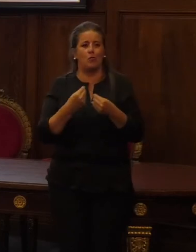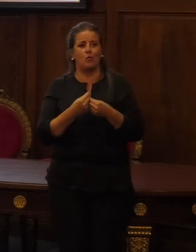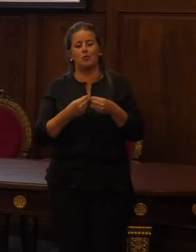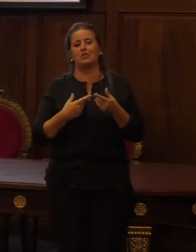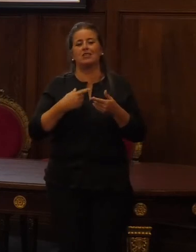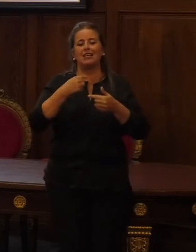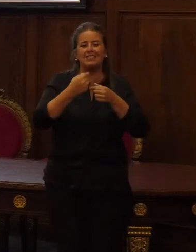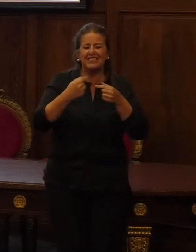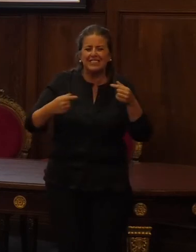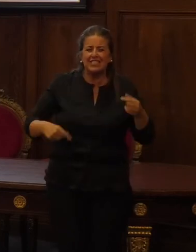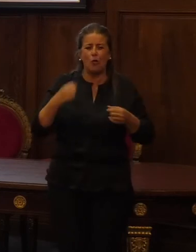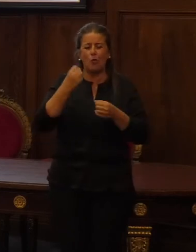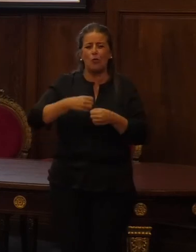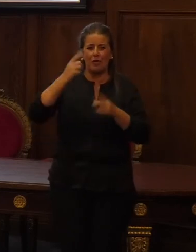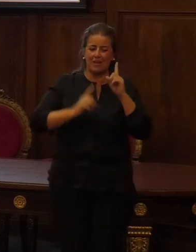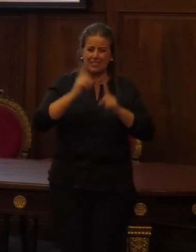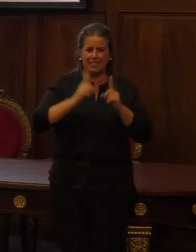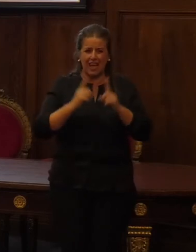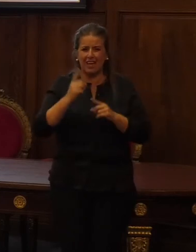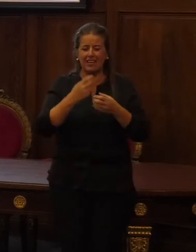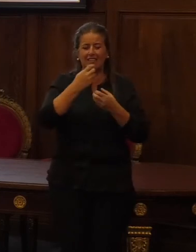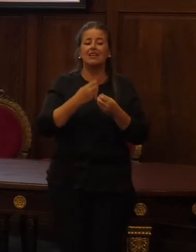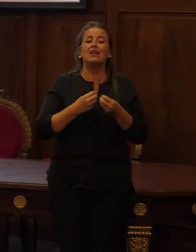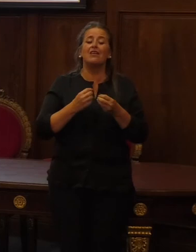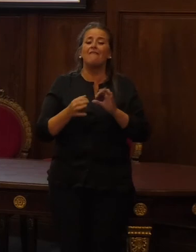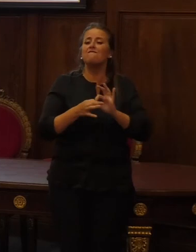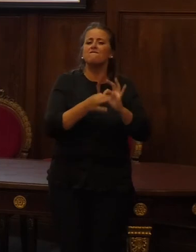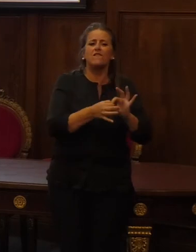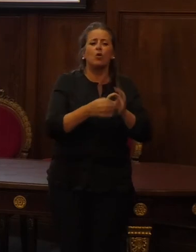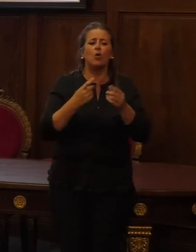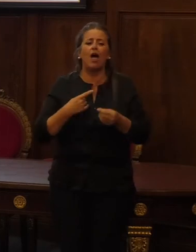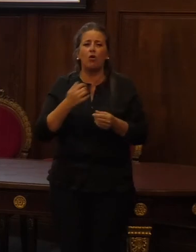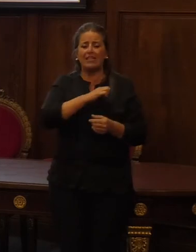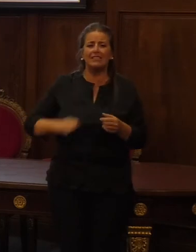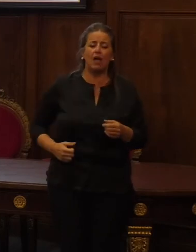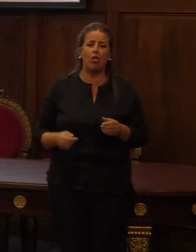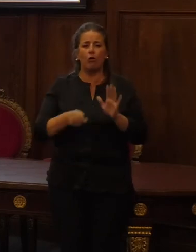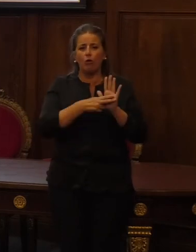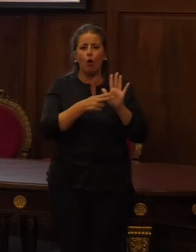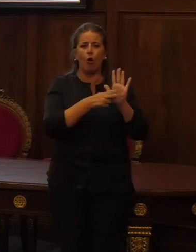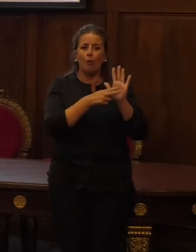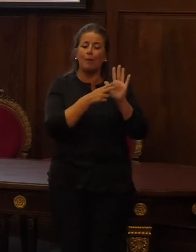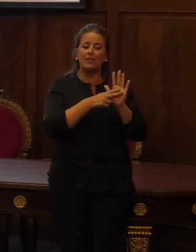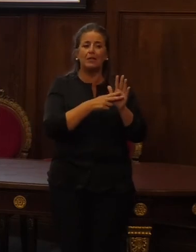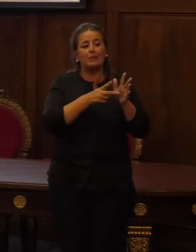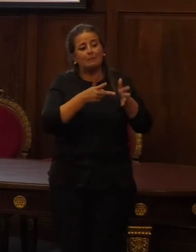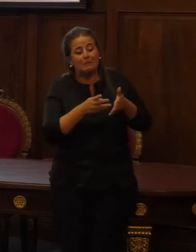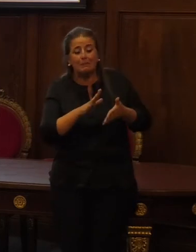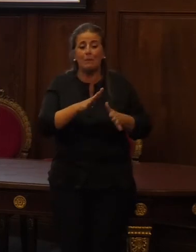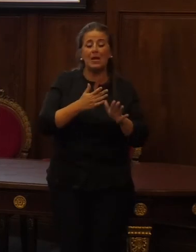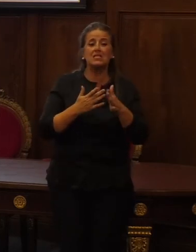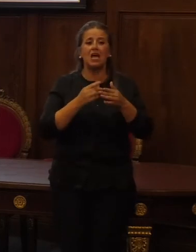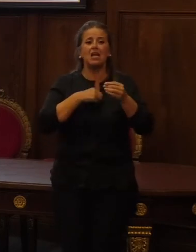sus profesiones, en su acción profesional vinculada al Estado, tienen una serie de normativas parciales